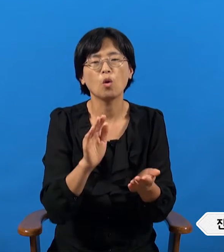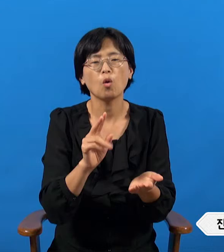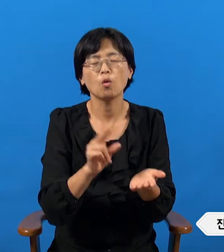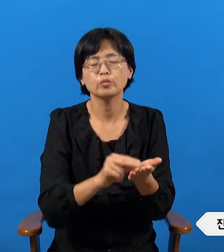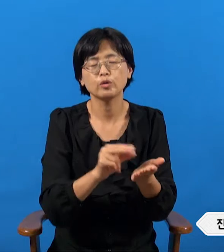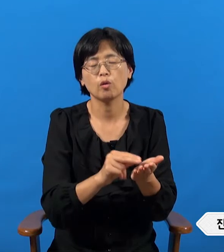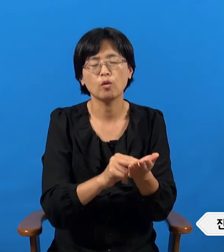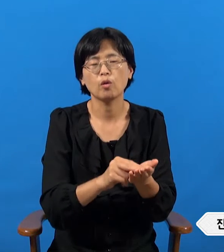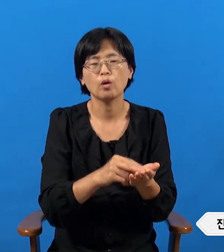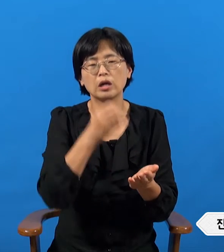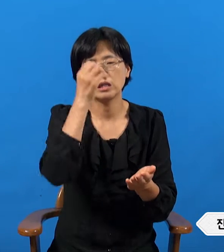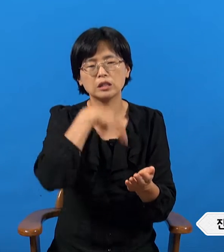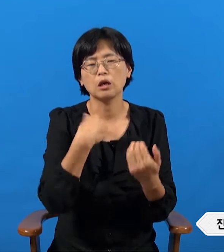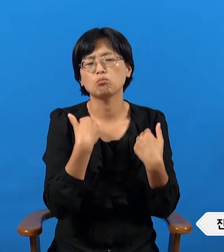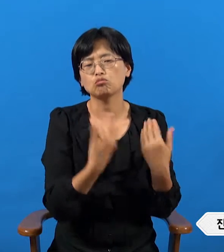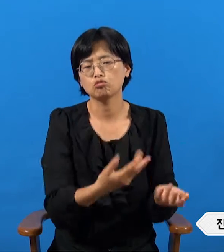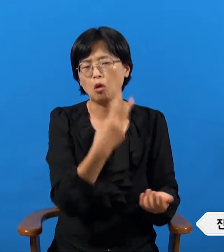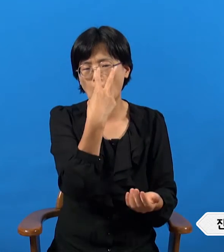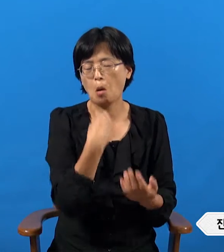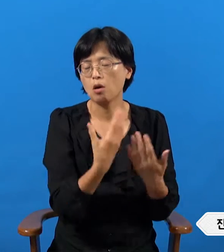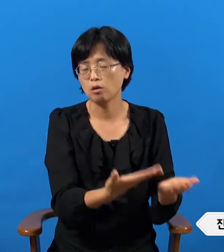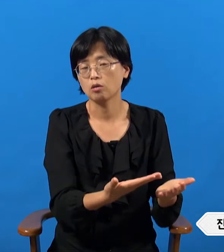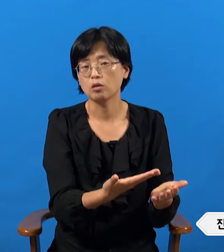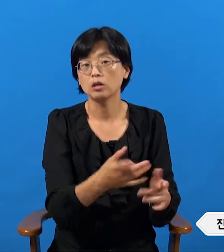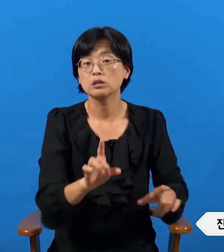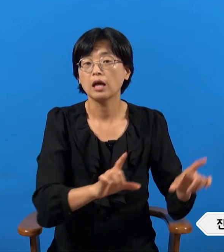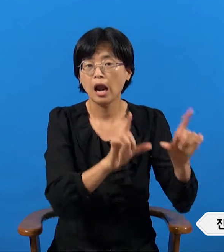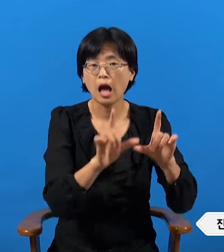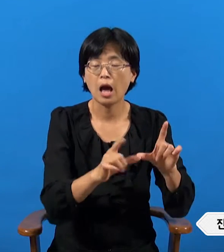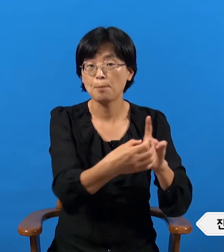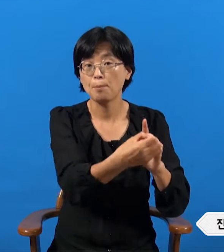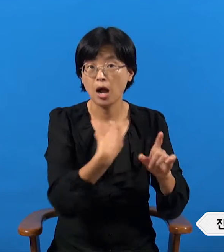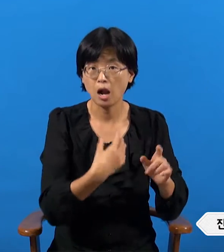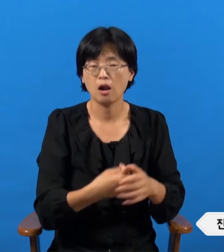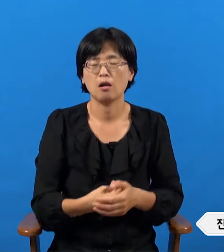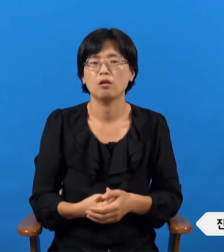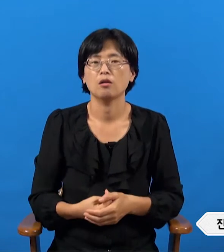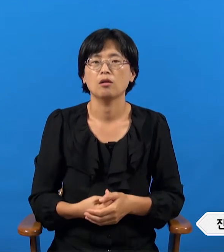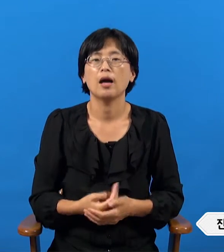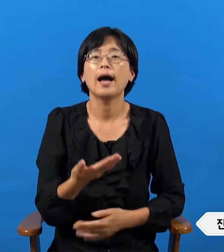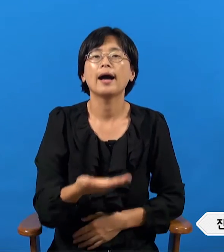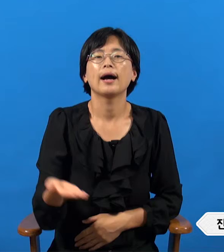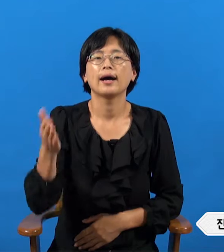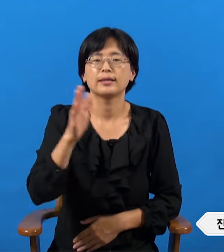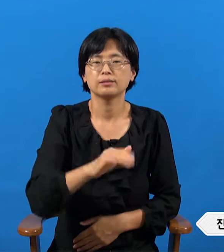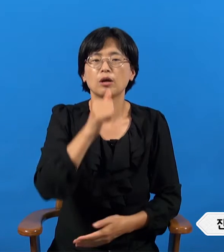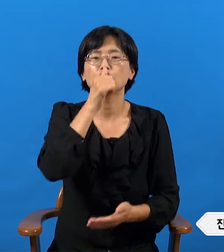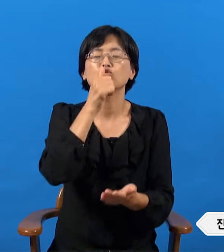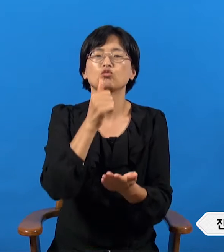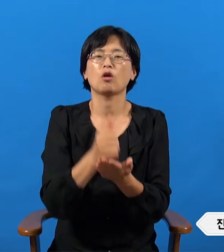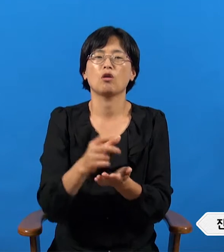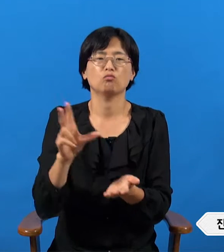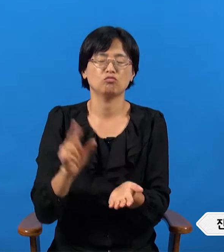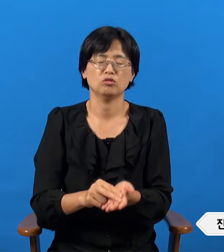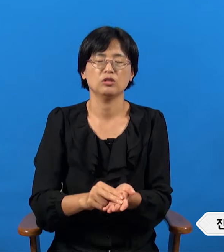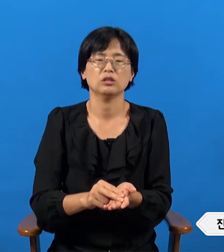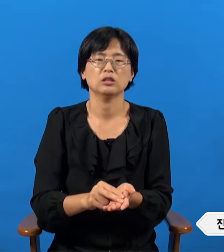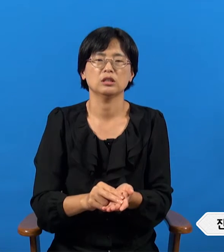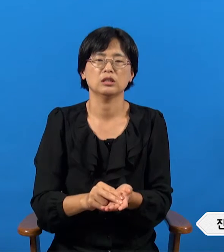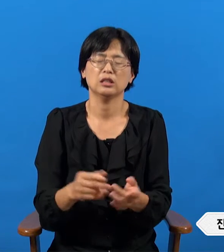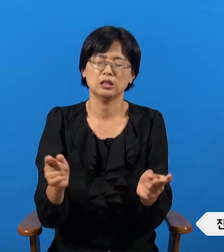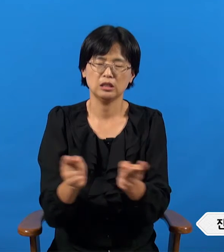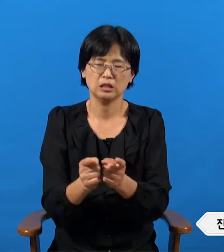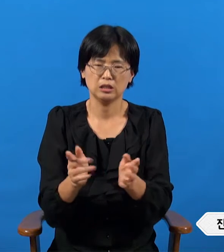가지고 문제없이 살라고 이야기합니다. 그러나 깊은 우리 인간의 내면 가운데 있는 이 죄의 문제를 성경은